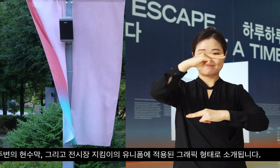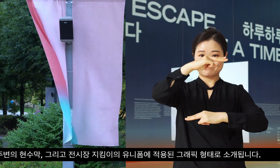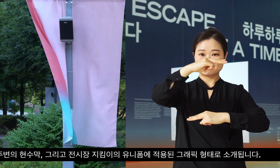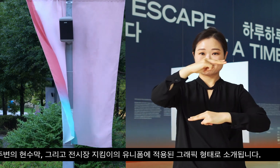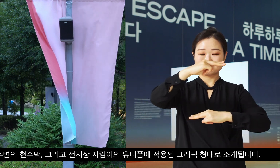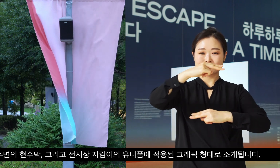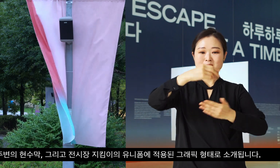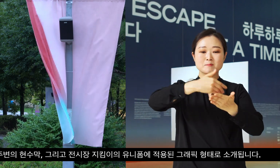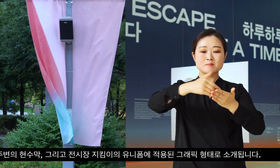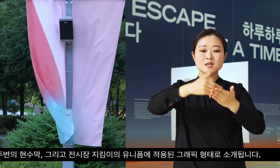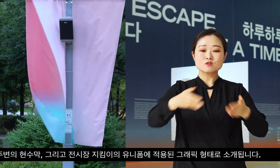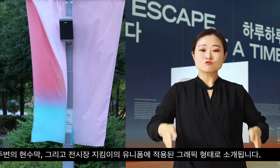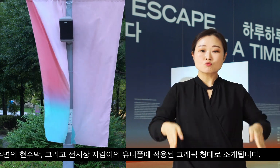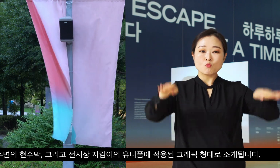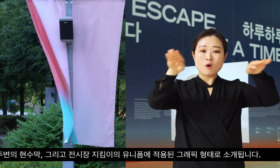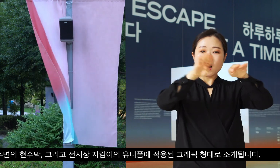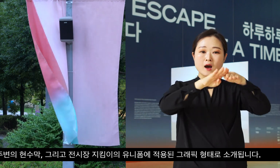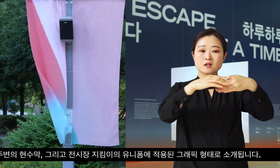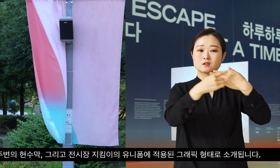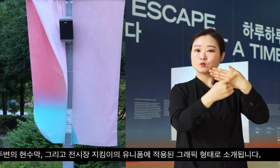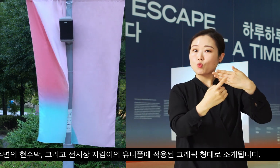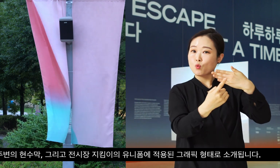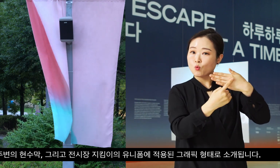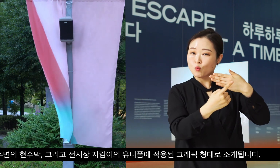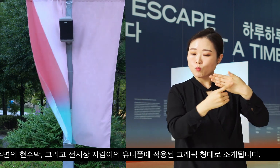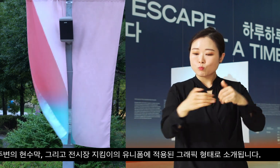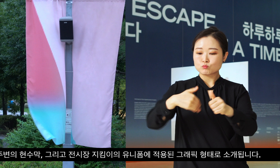미술관 전면과 주변의 현수막,